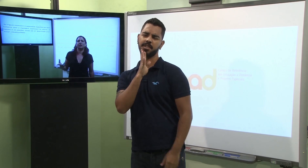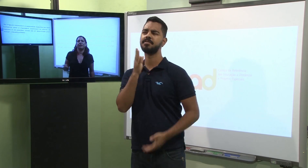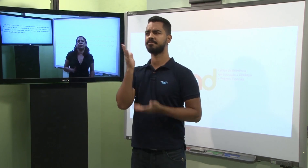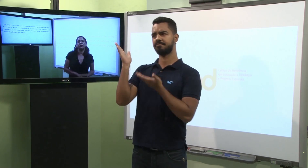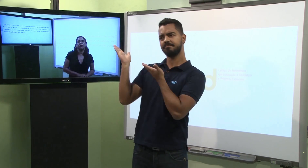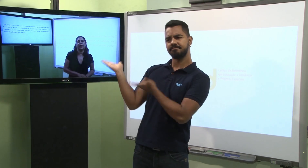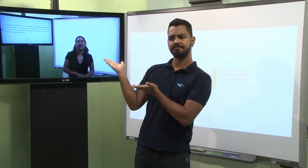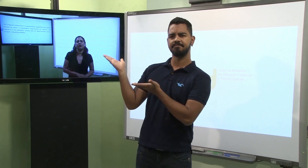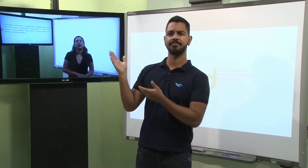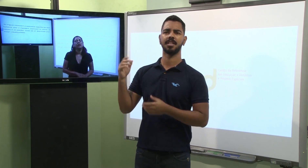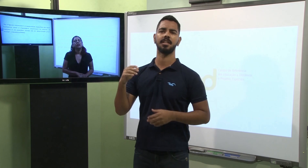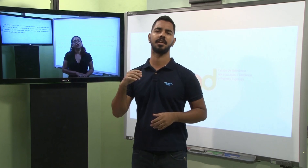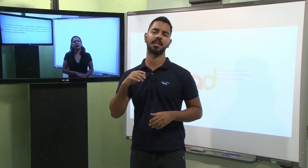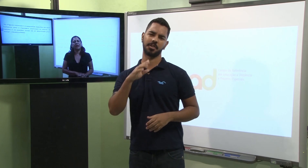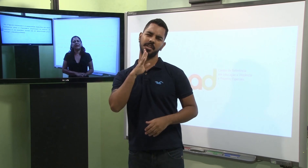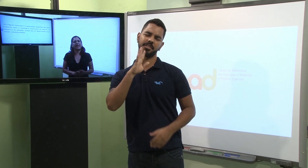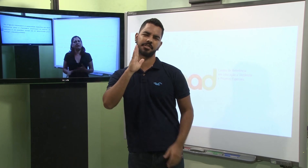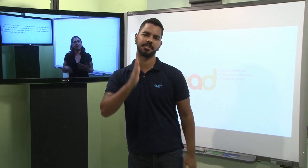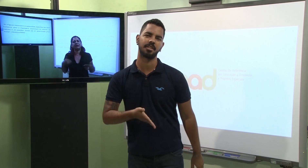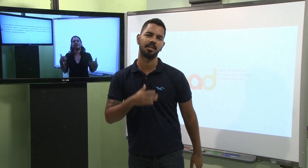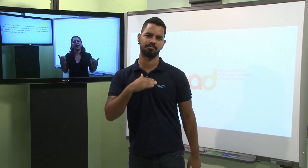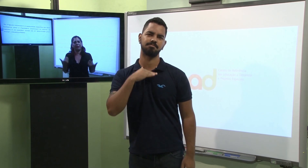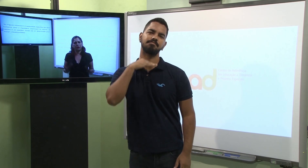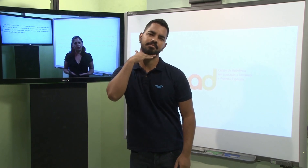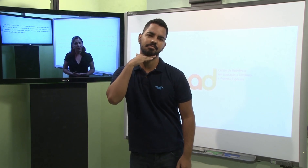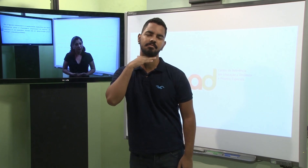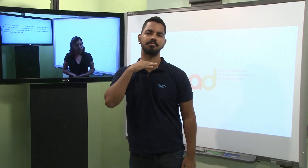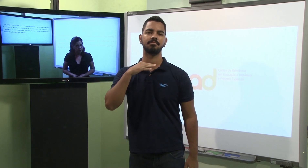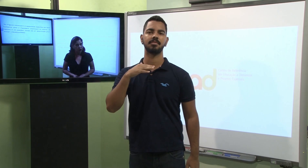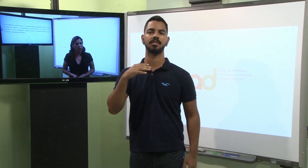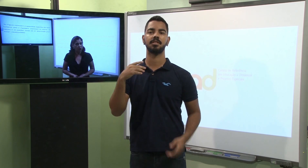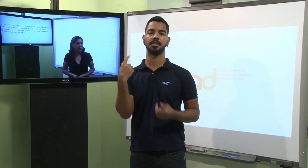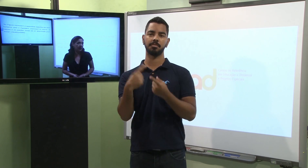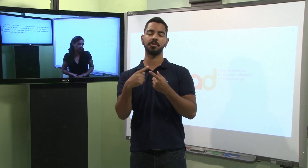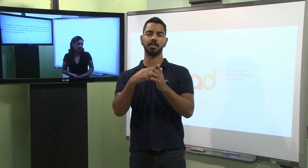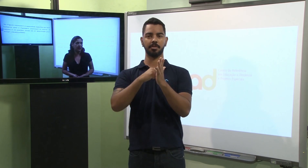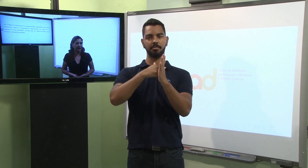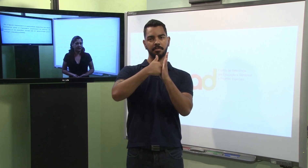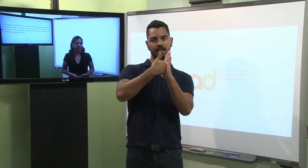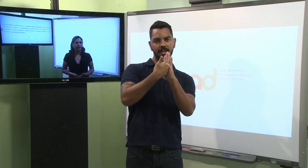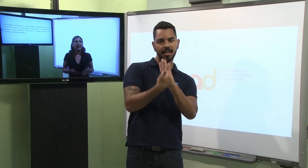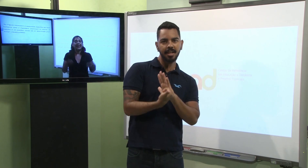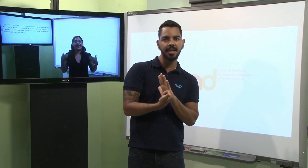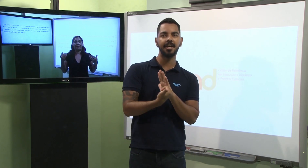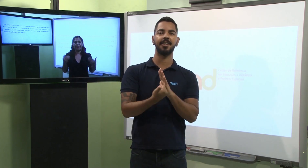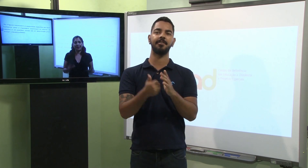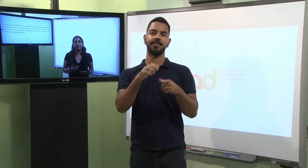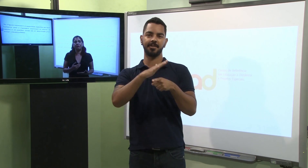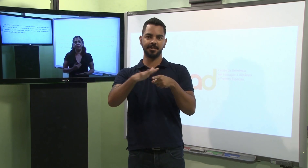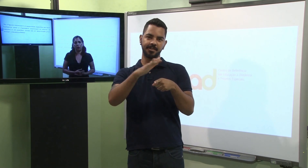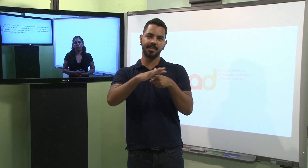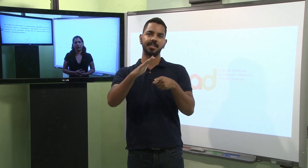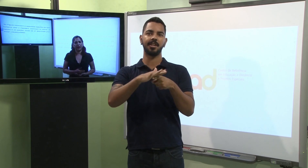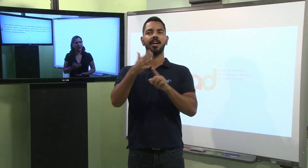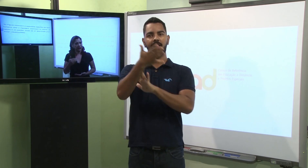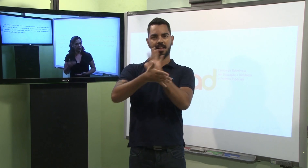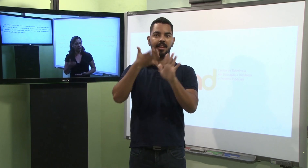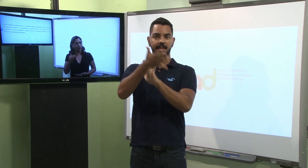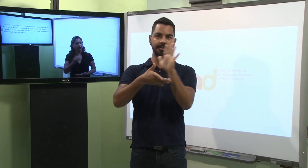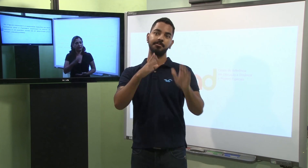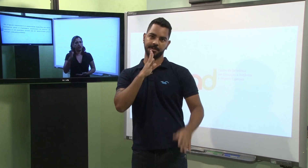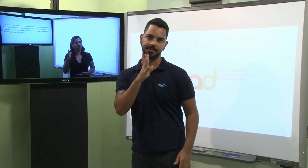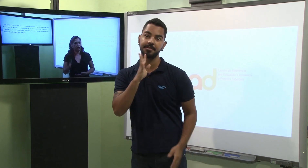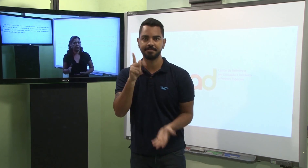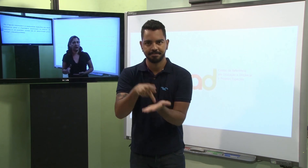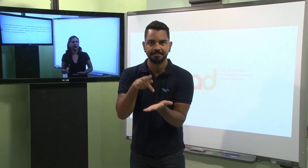vez que já tiveram a oportunidade de conhecer especificamente os parâmetros fonológicos da língua de sinais. Da mesma forma que nas